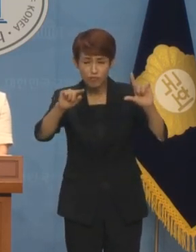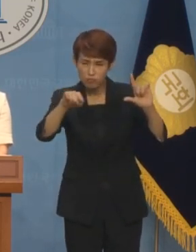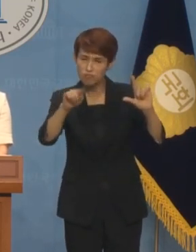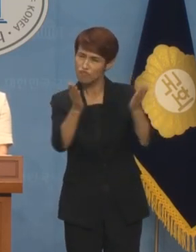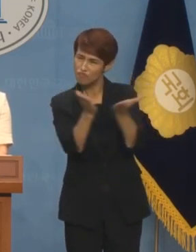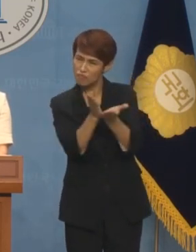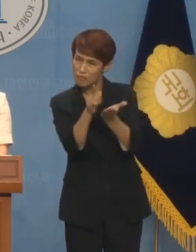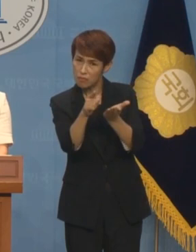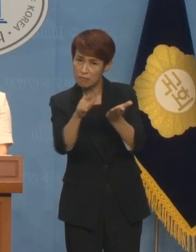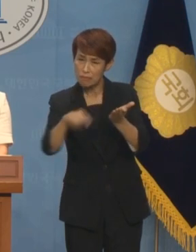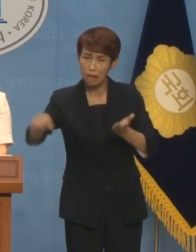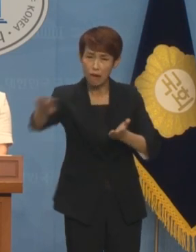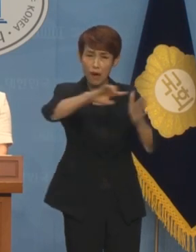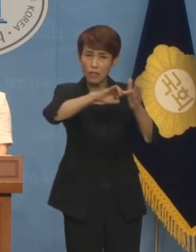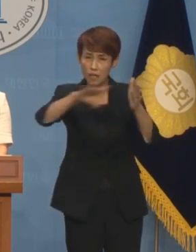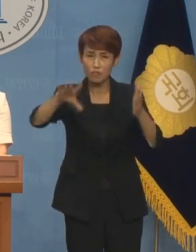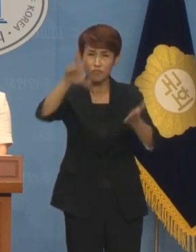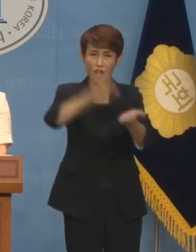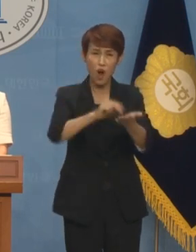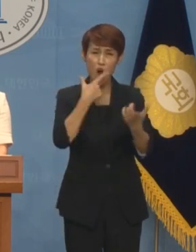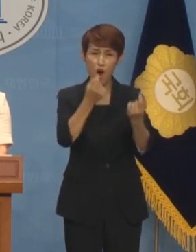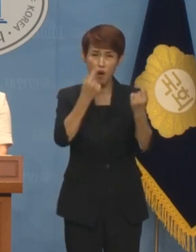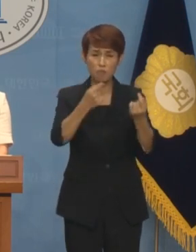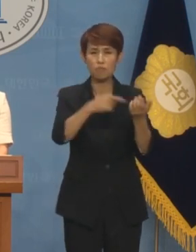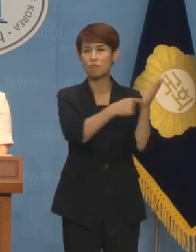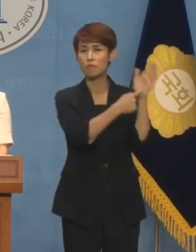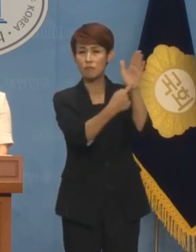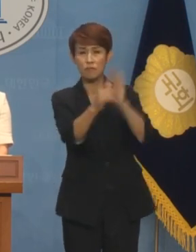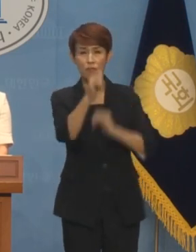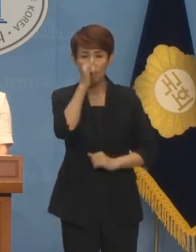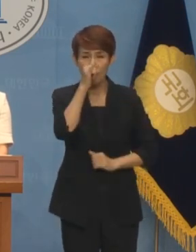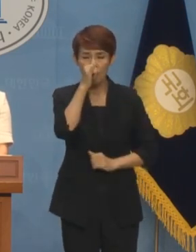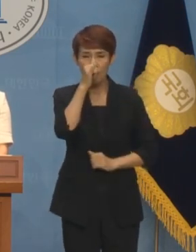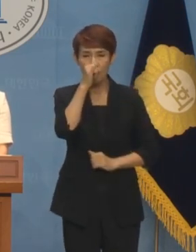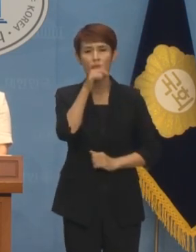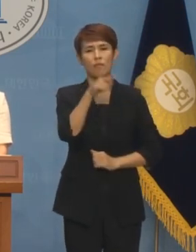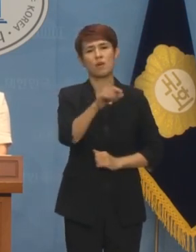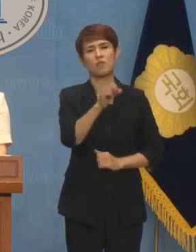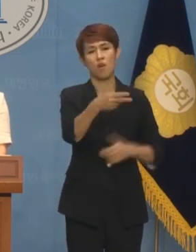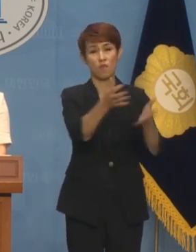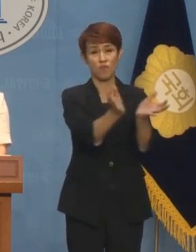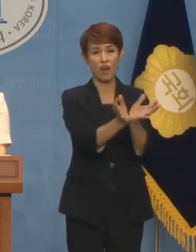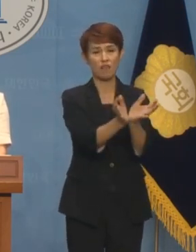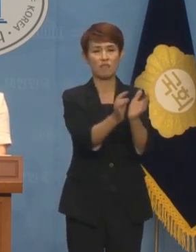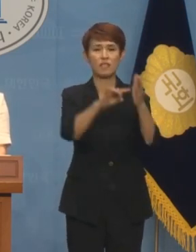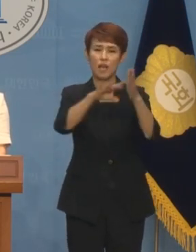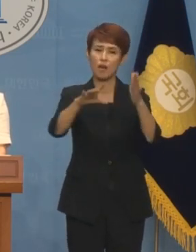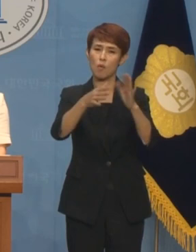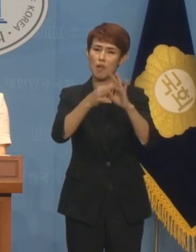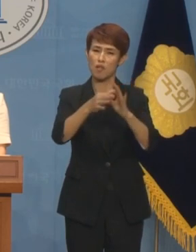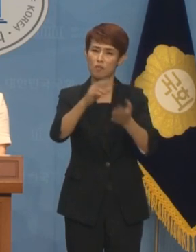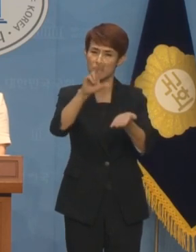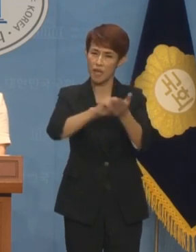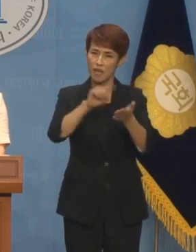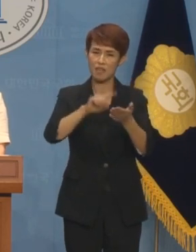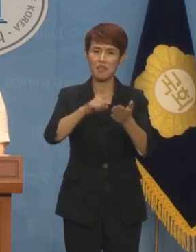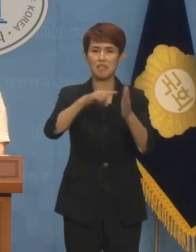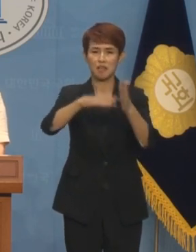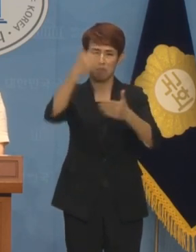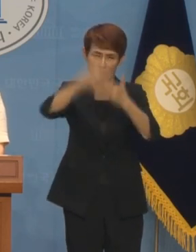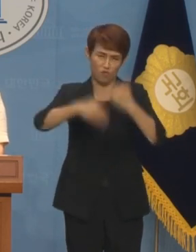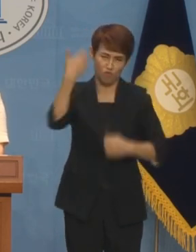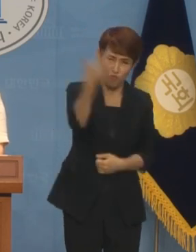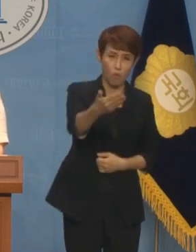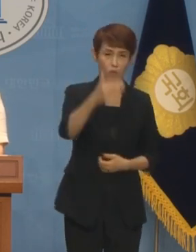논점을 전체 세제의 문제인 것 마냥 과장해서 정부 여당은 조세 총량 측면에서는 대규모 감세,